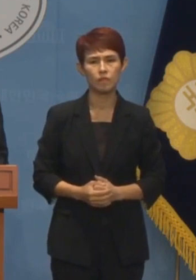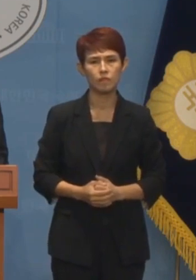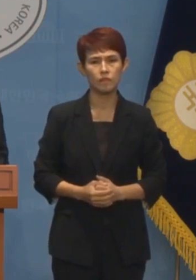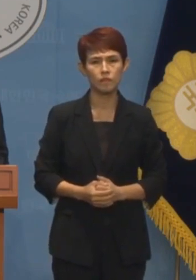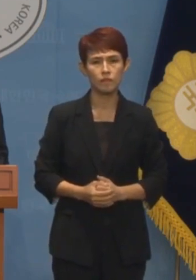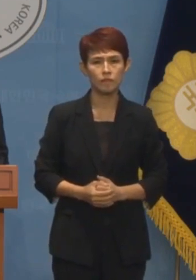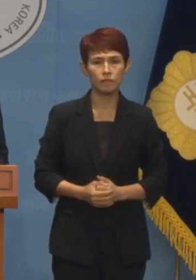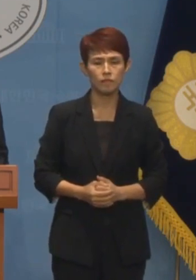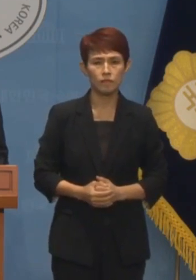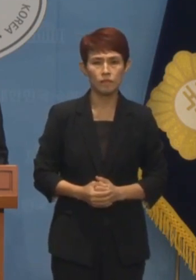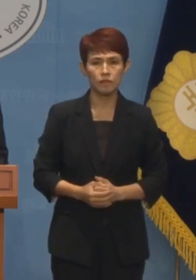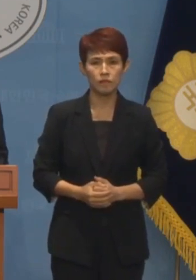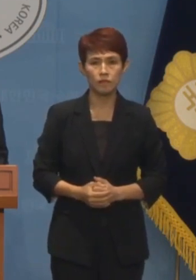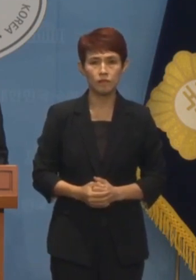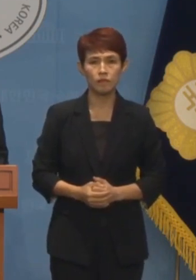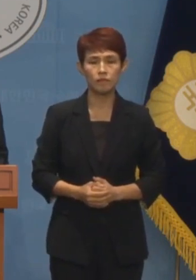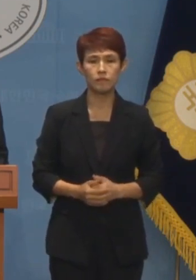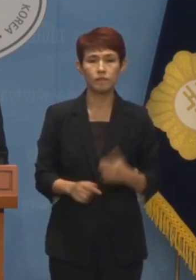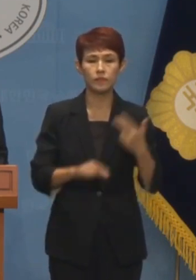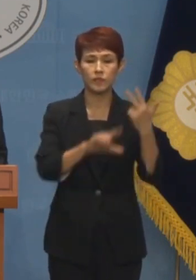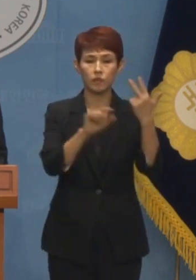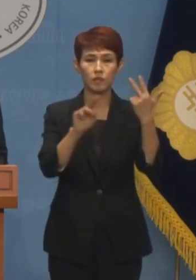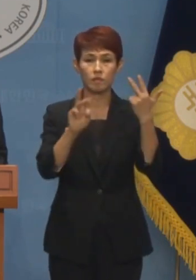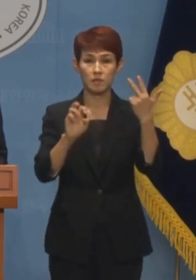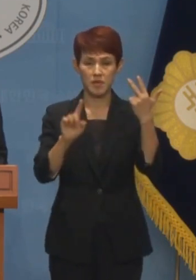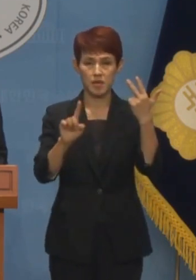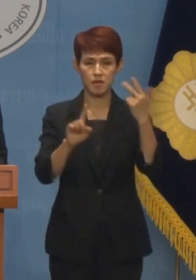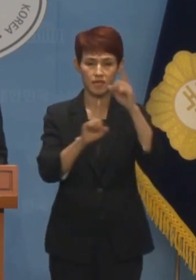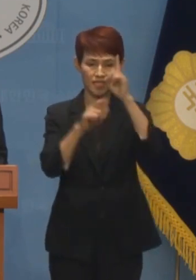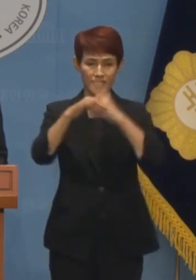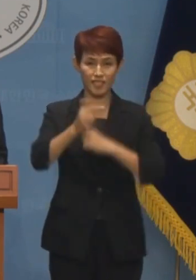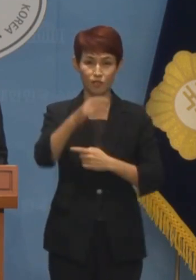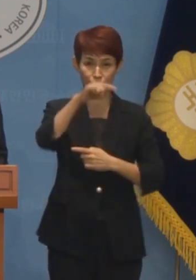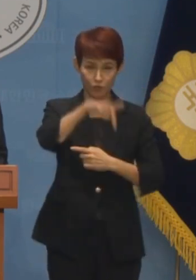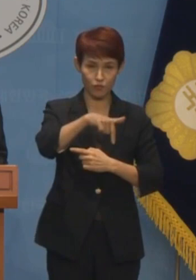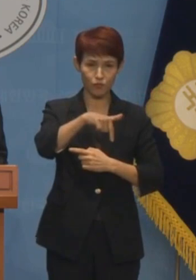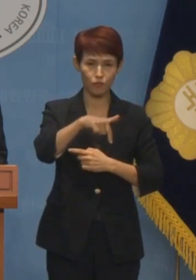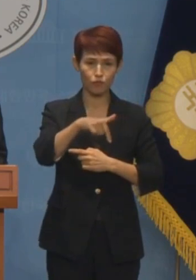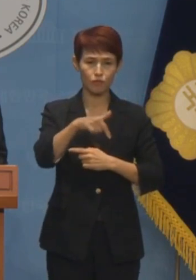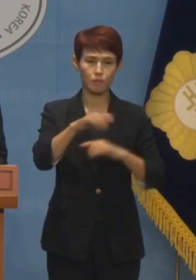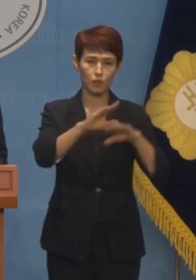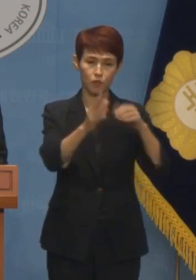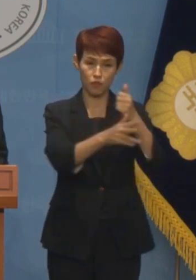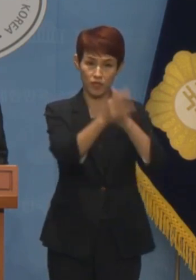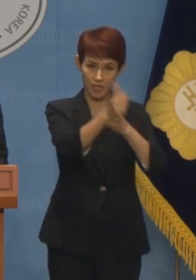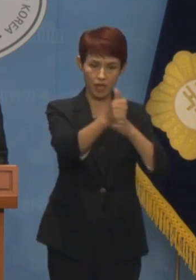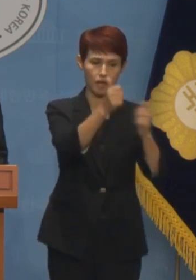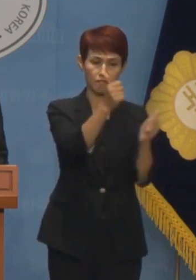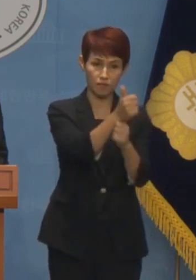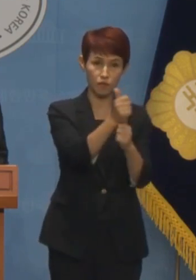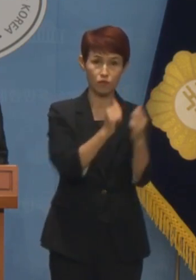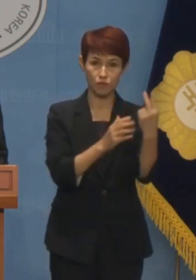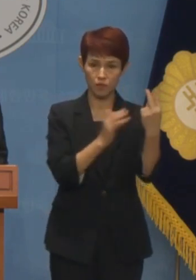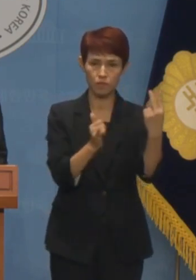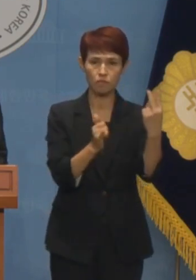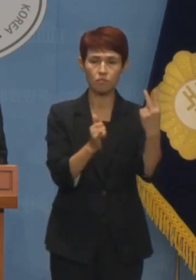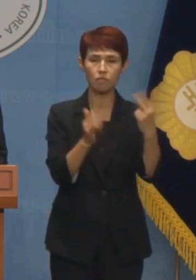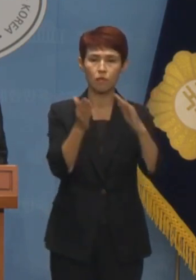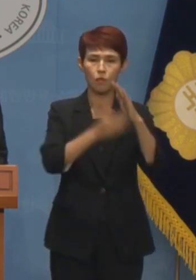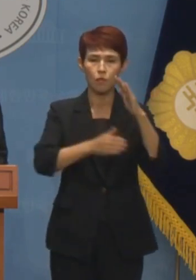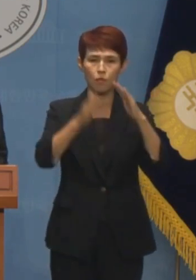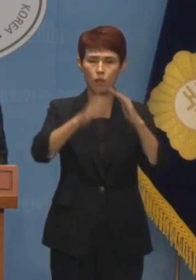보였습니다 지난달 31일 이진숙 위원장과 김태기 부원장은 공영방송